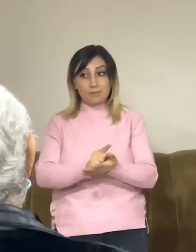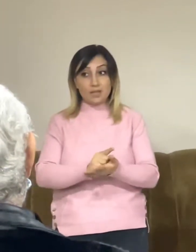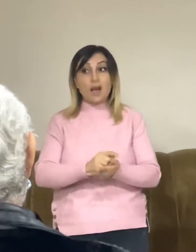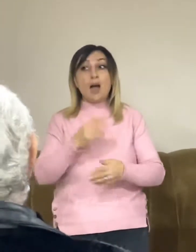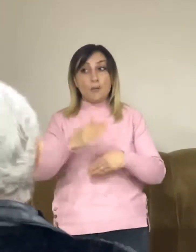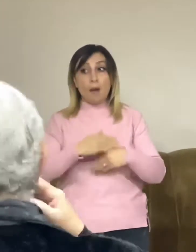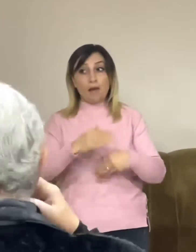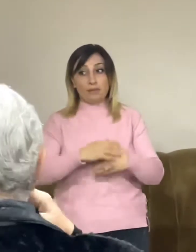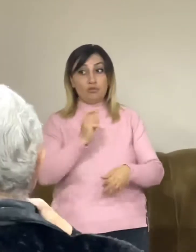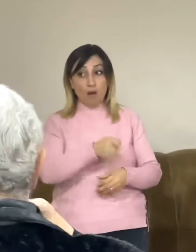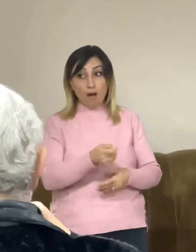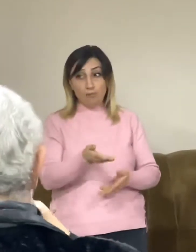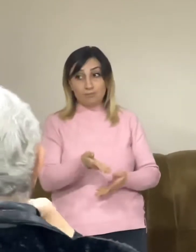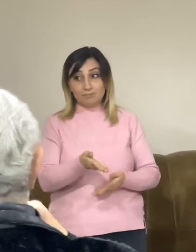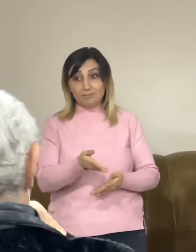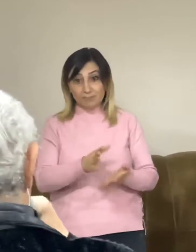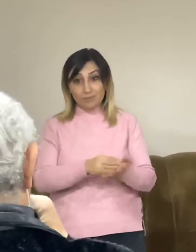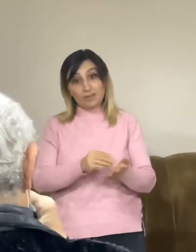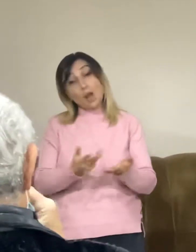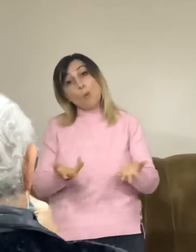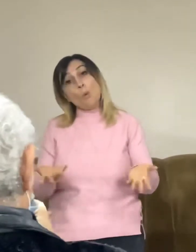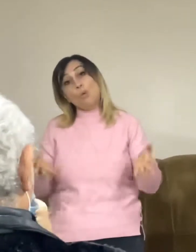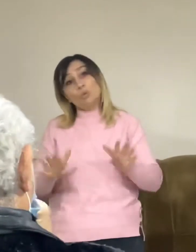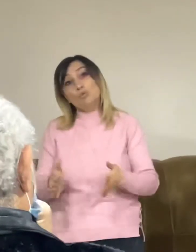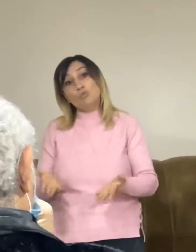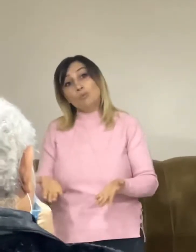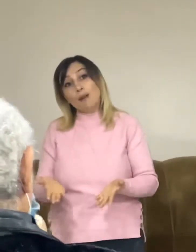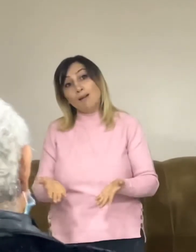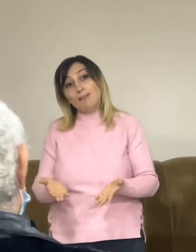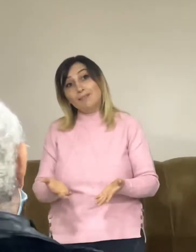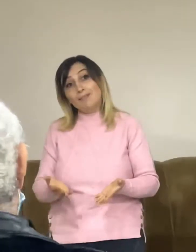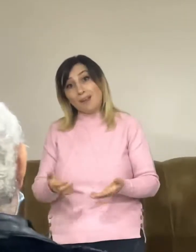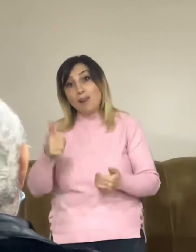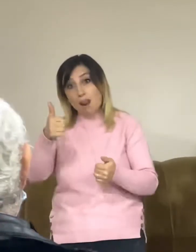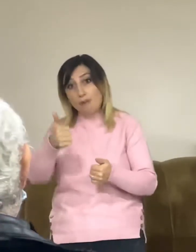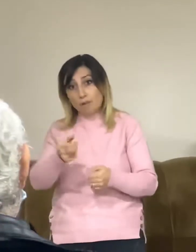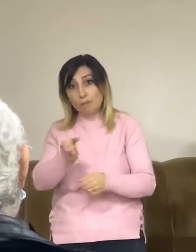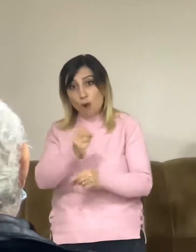որ դուրս հանեց պարտեզից, թե օրհնություն։